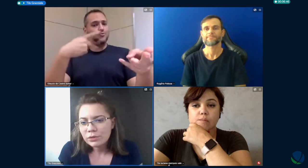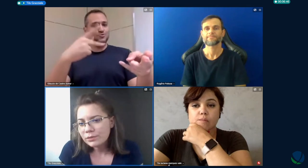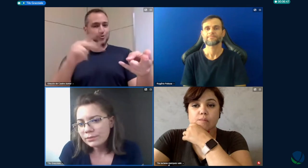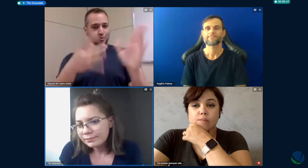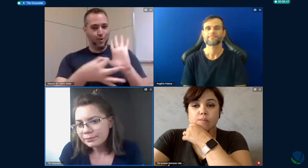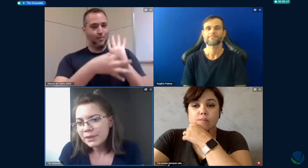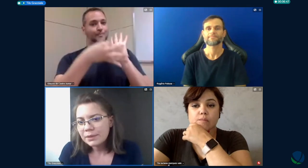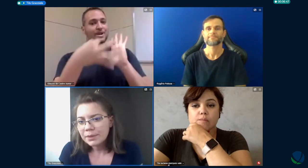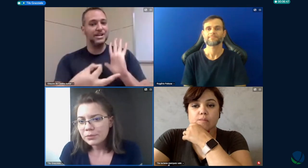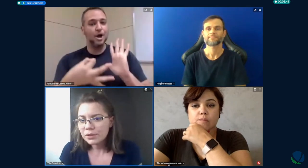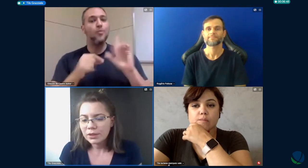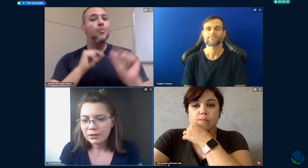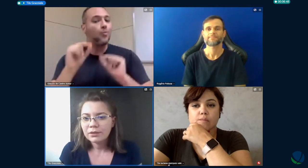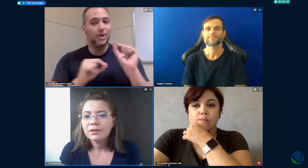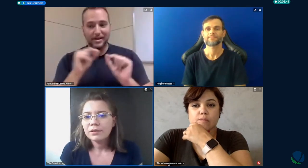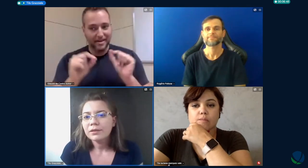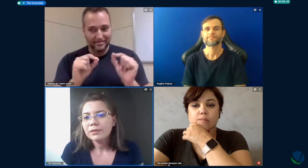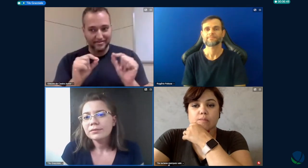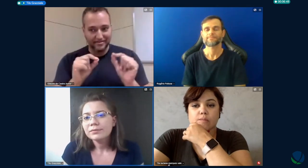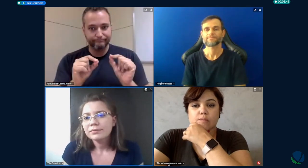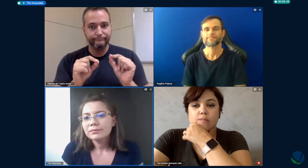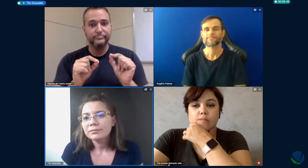e nós percebemos que